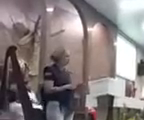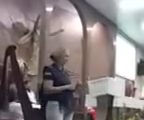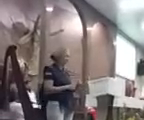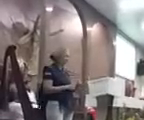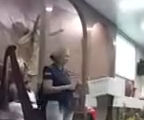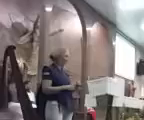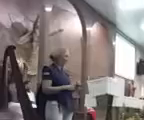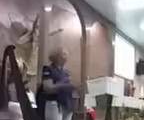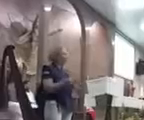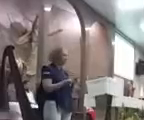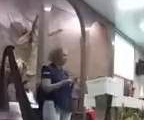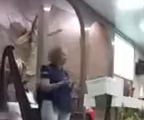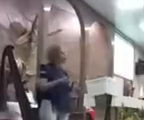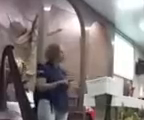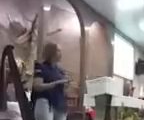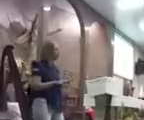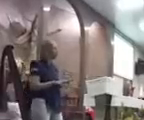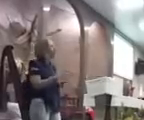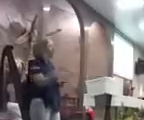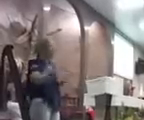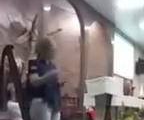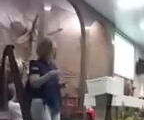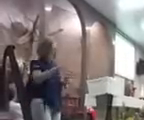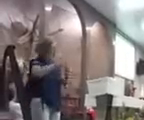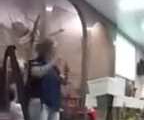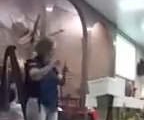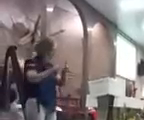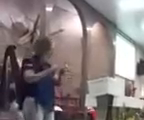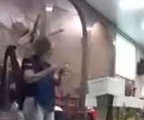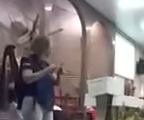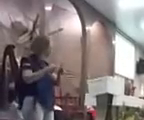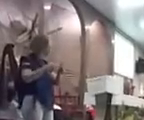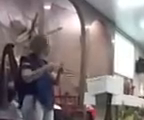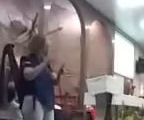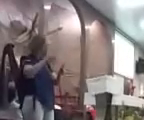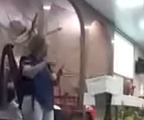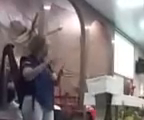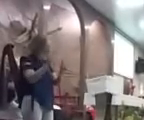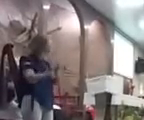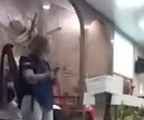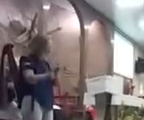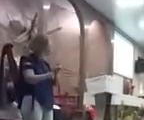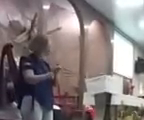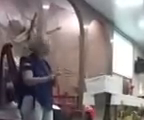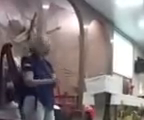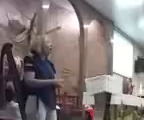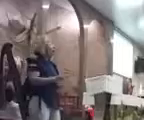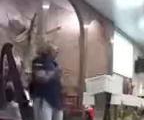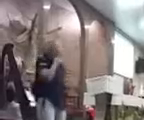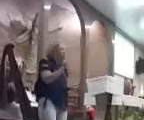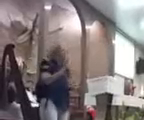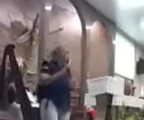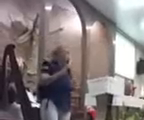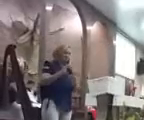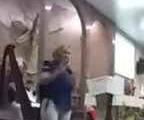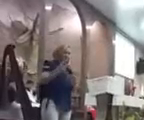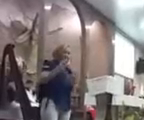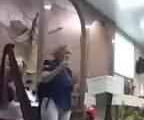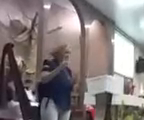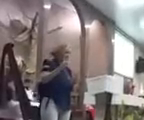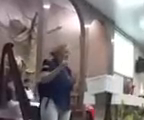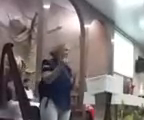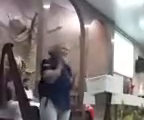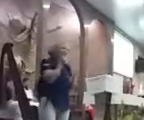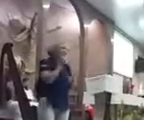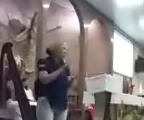ele ou ela engravidou antes do casamento, porque não é capaz de perdoar o vacilo do homem, que